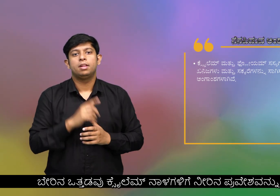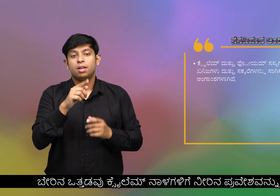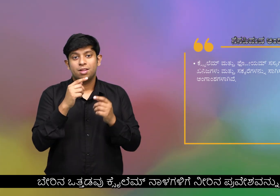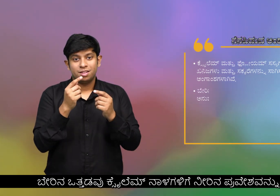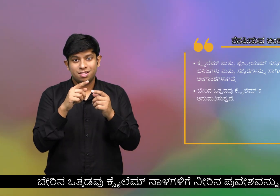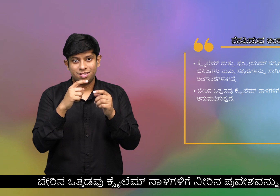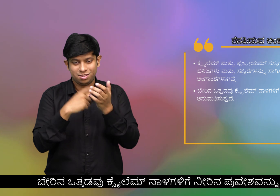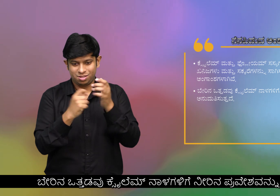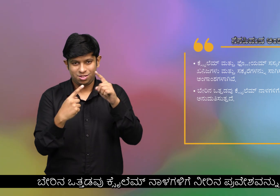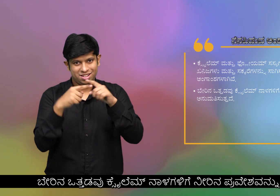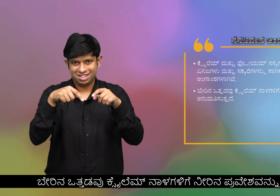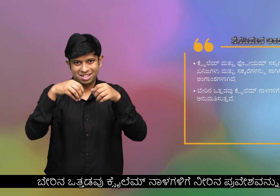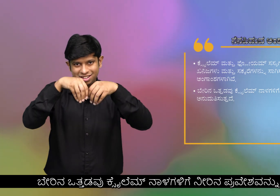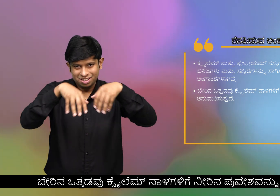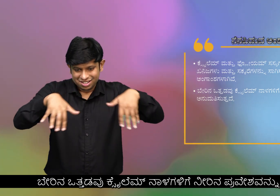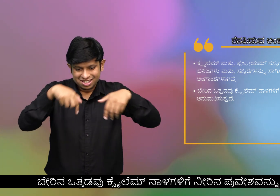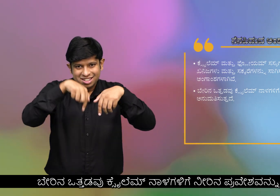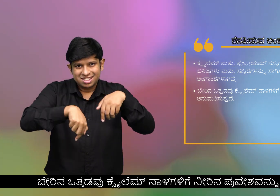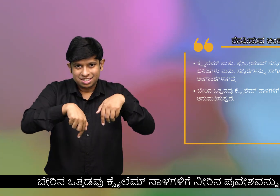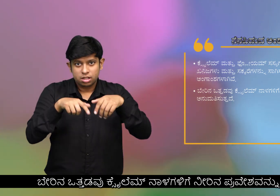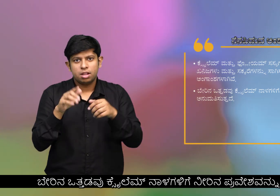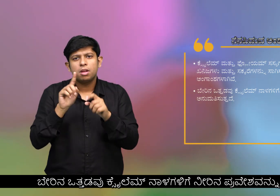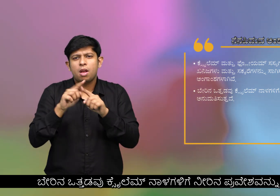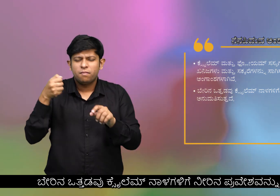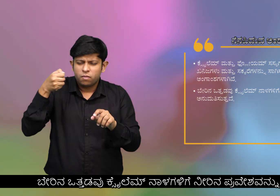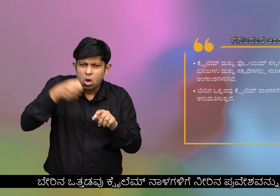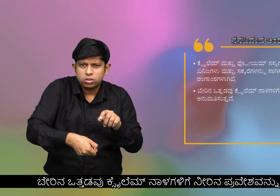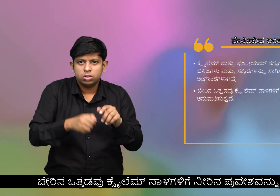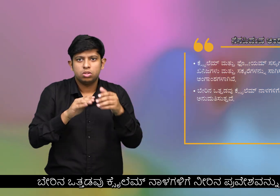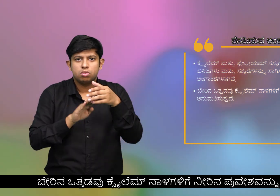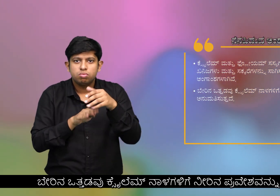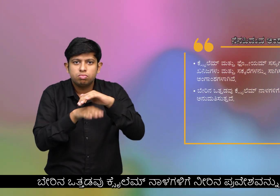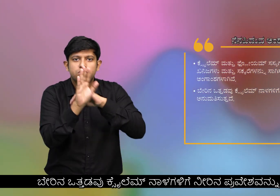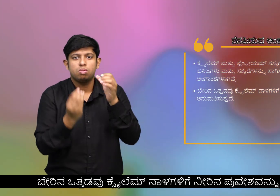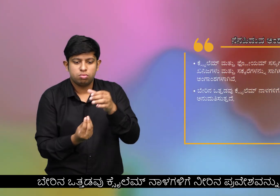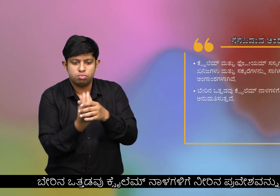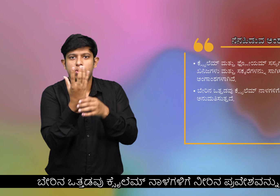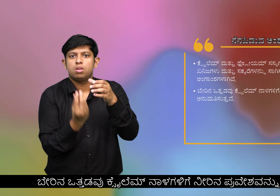ಬೇರಿನ ಒತ್ತಡವು ಕಸೈಲಮ್ ನಾಳಗಳಿಗೆ ನೀರಿನ ಪ್ರವೇಶವನ್ನು ಅನುಮತಿಸುತ್ತದೆ.